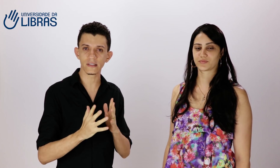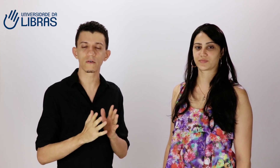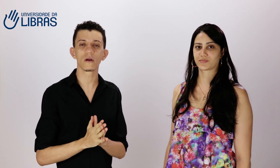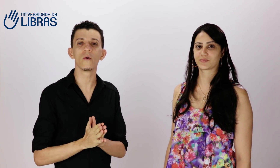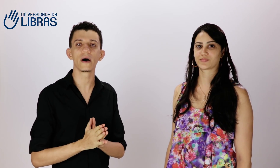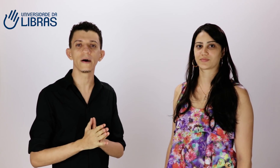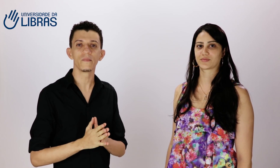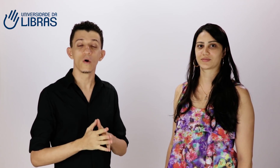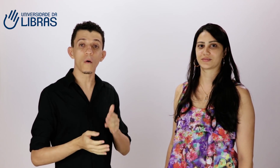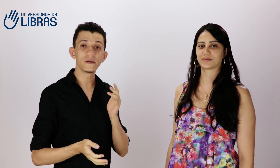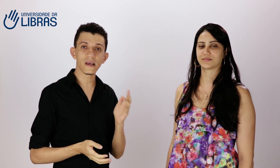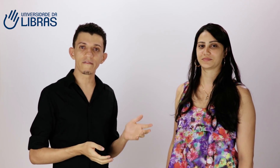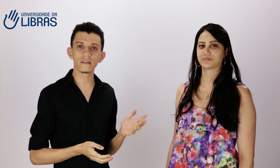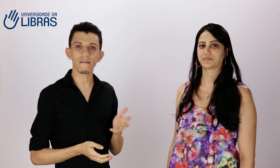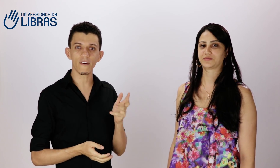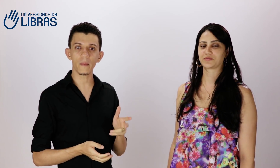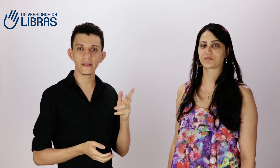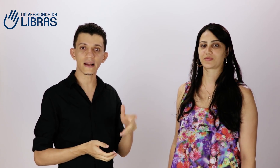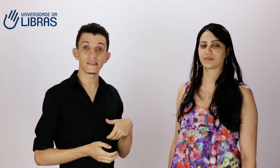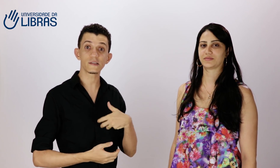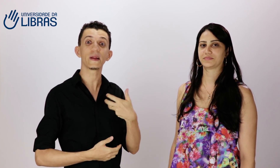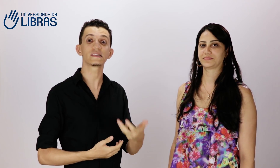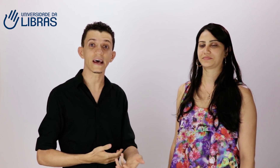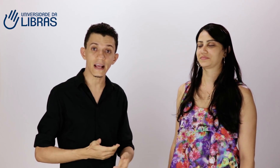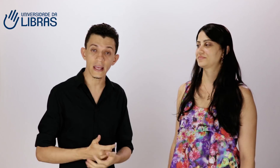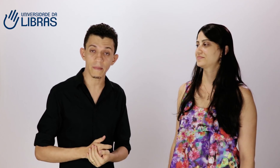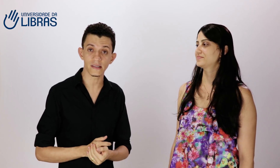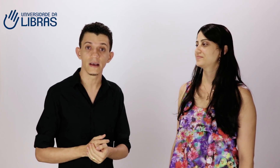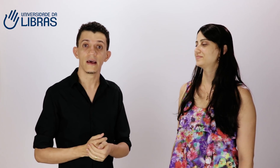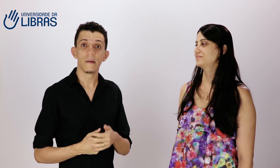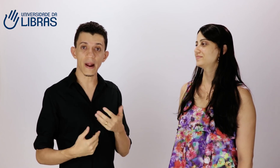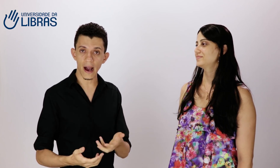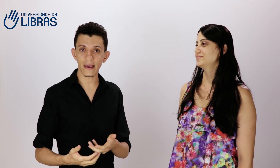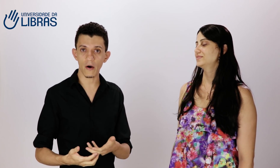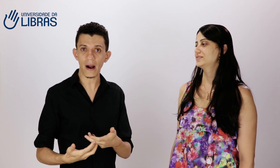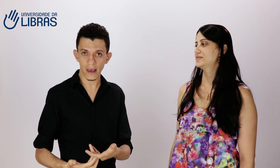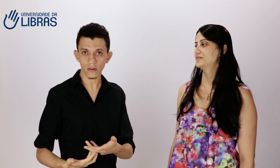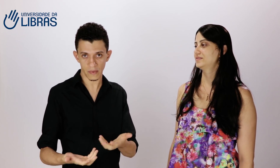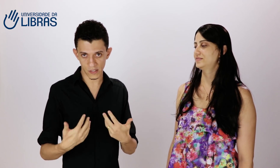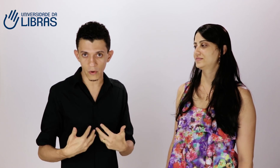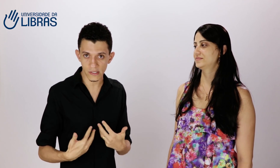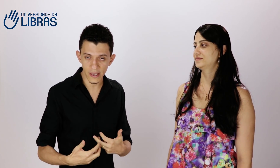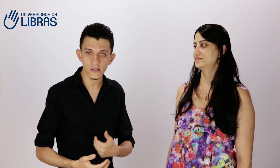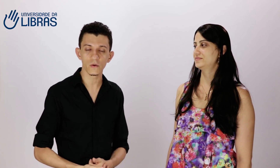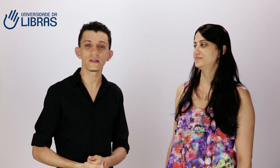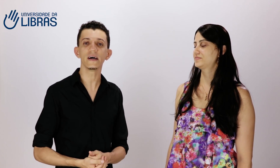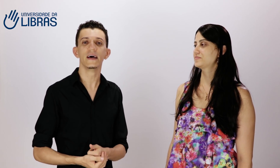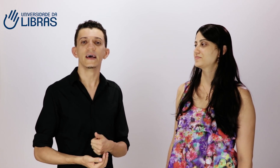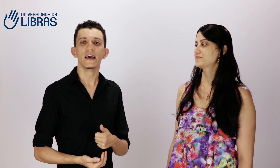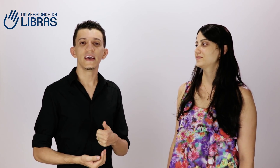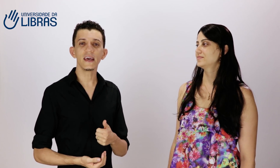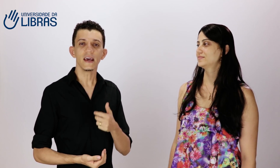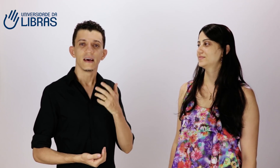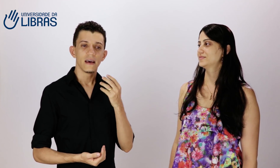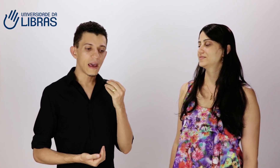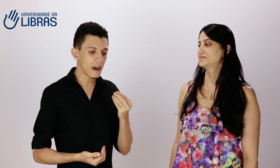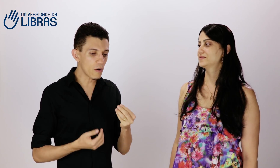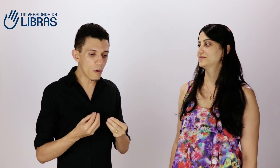conversando com a Luana, observando a forma dela se expressar em Libras para Raquel Barreto, minha esposa que é surda, e eu